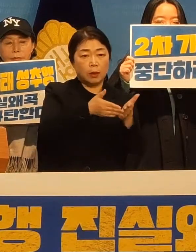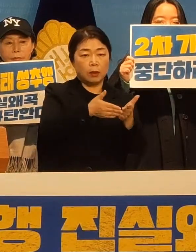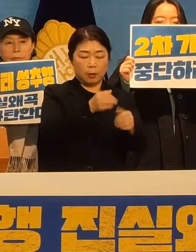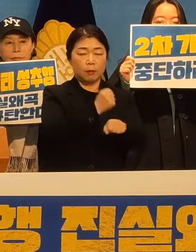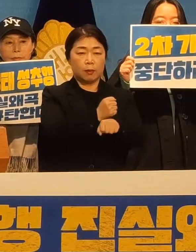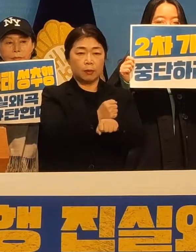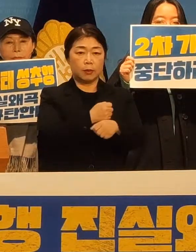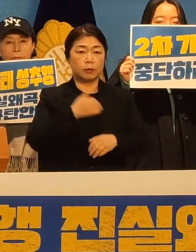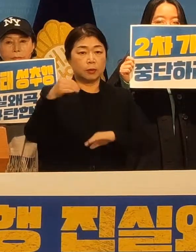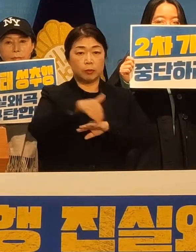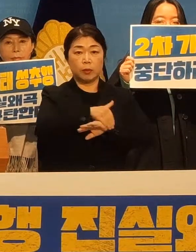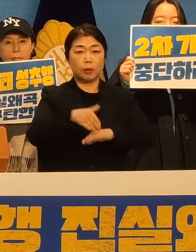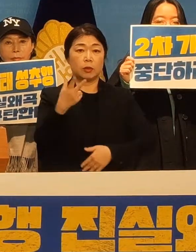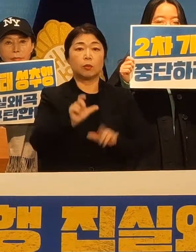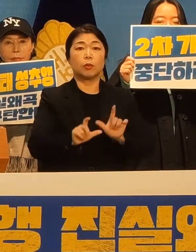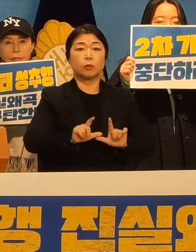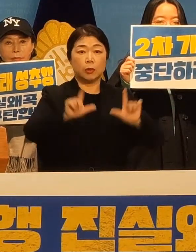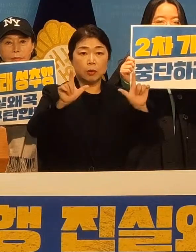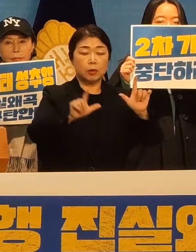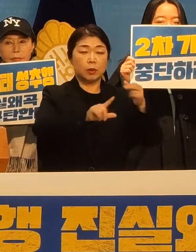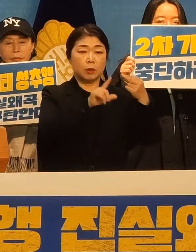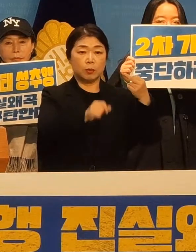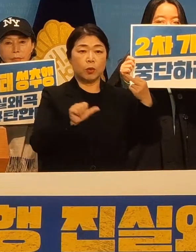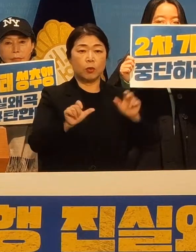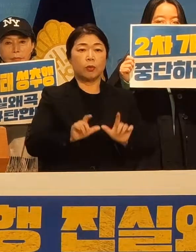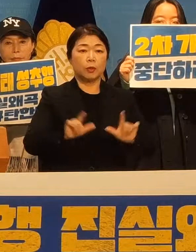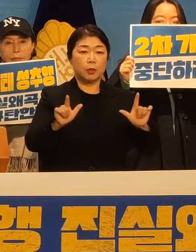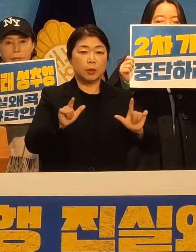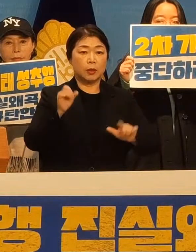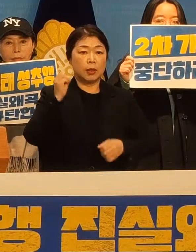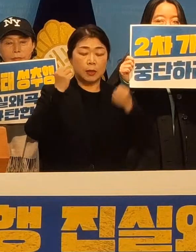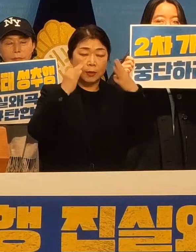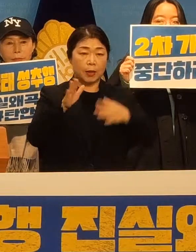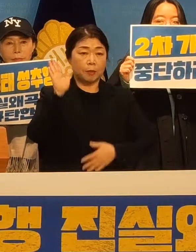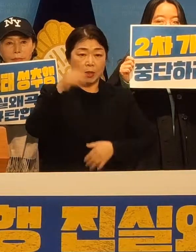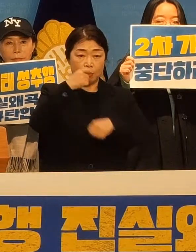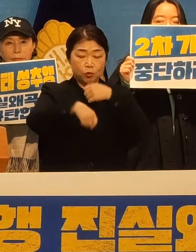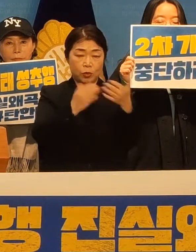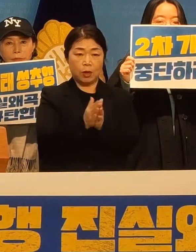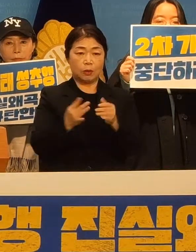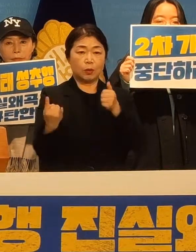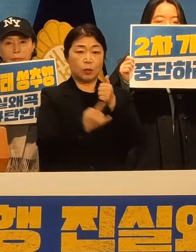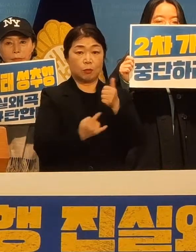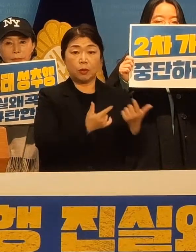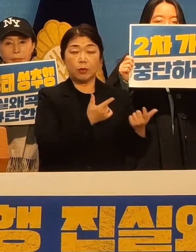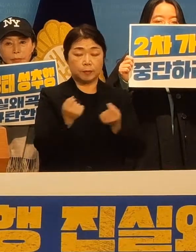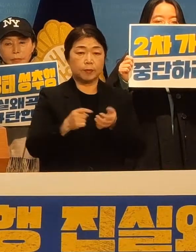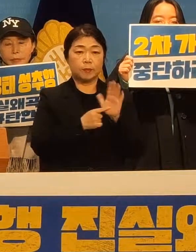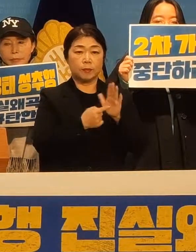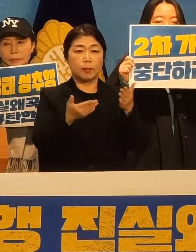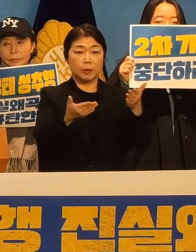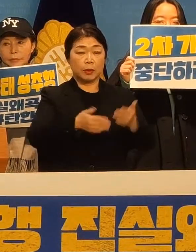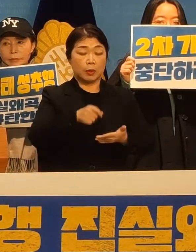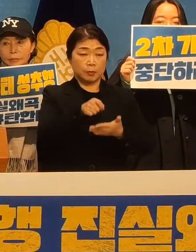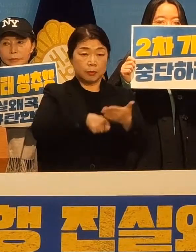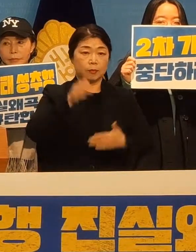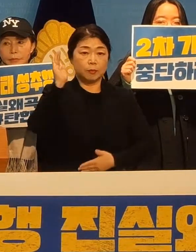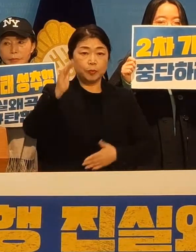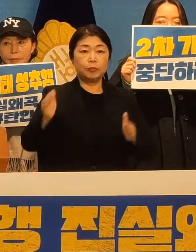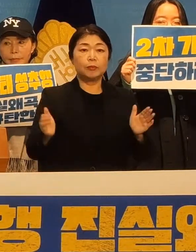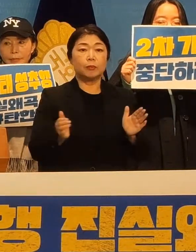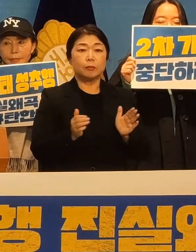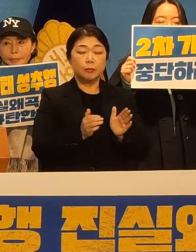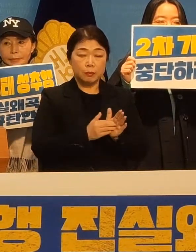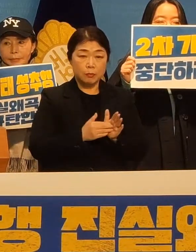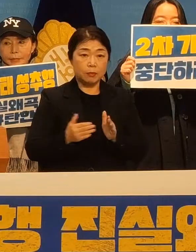것이다. 2025년 12월 5일 새미래민주당 여성위원회. 네, 기자회견문은 이것으로